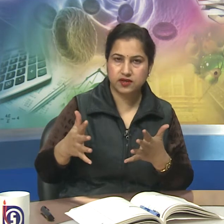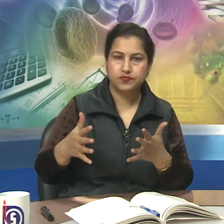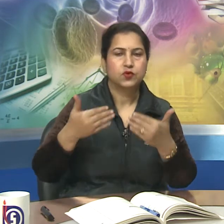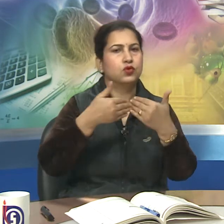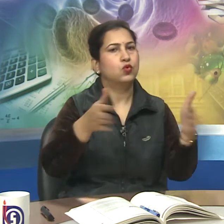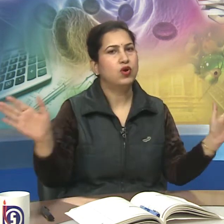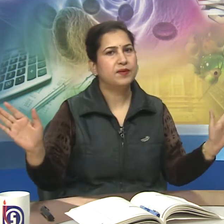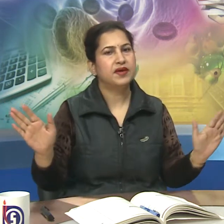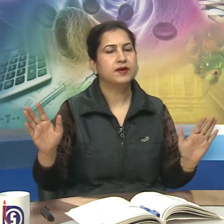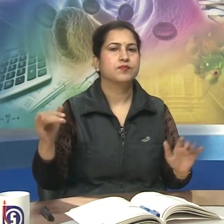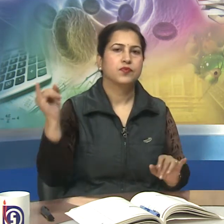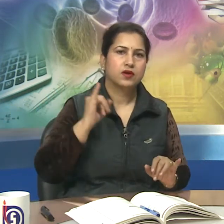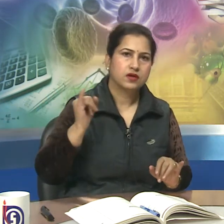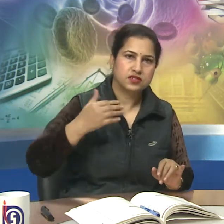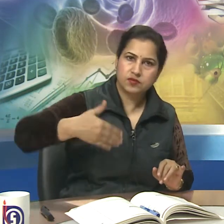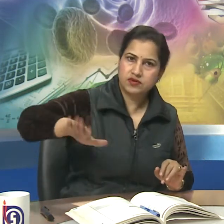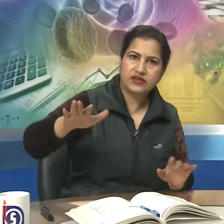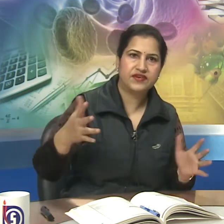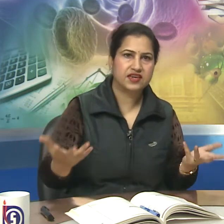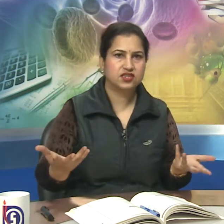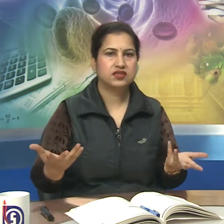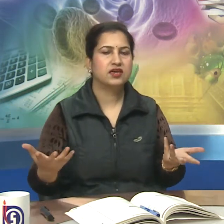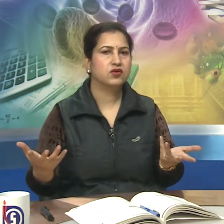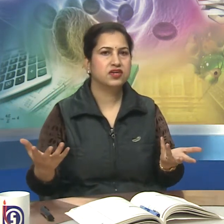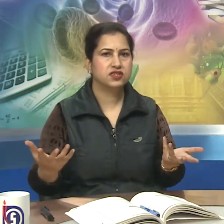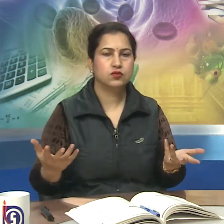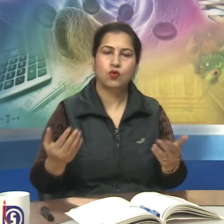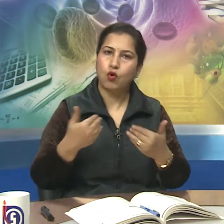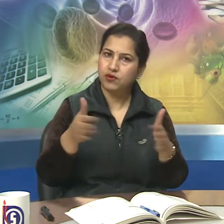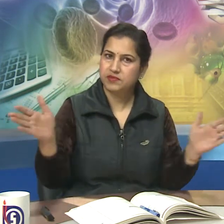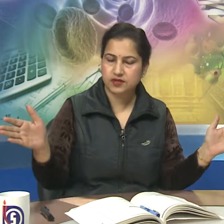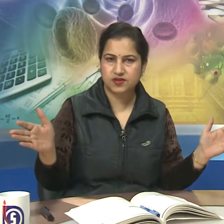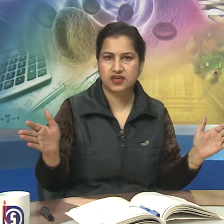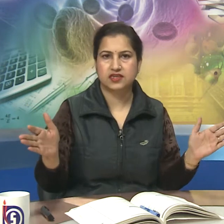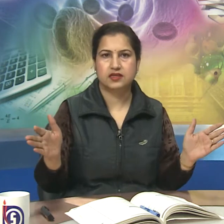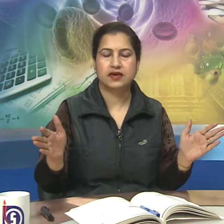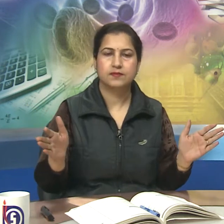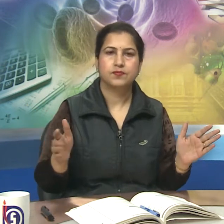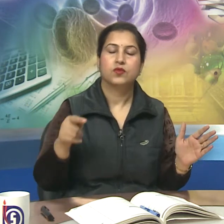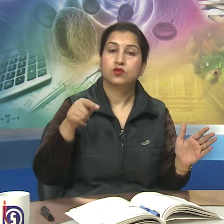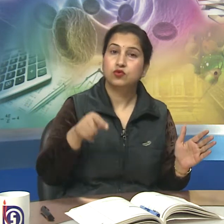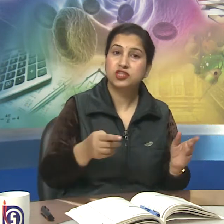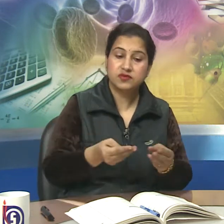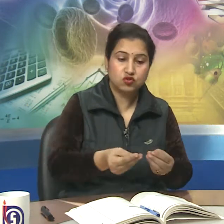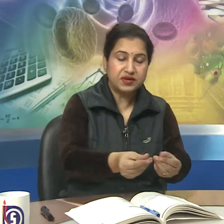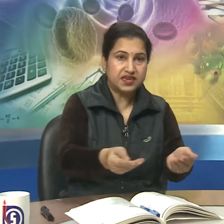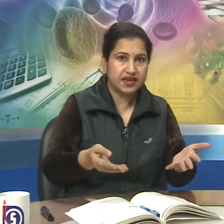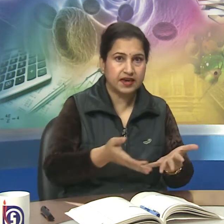तो वो खुले में जब नोटिफिकेशन ओपन में किया जाता है तो उससे जो मिट्टी है